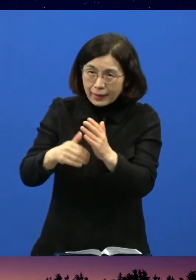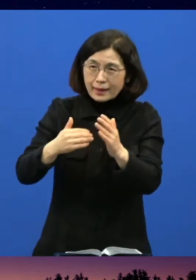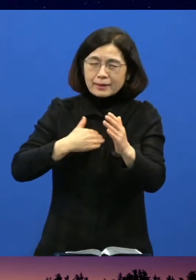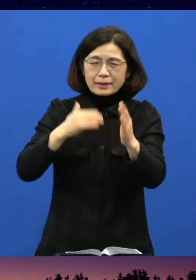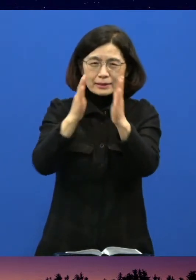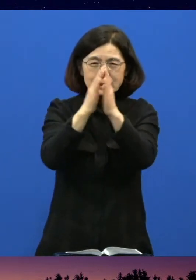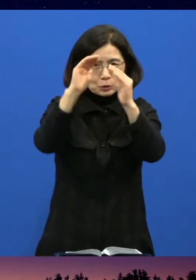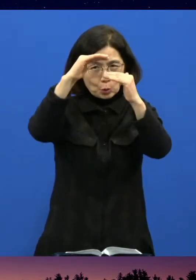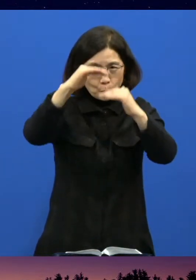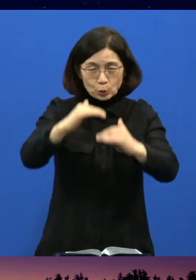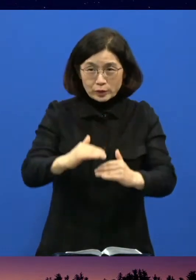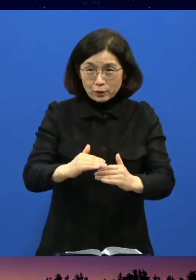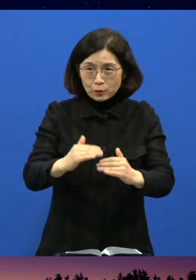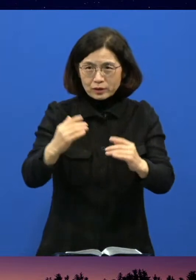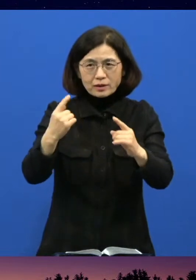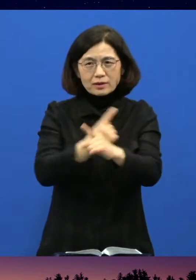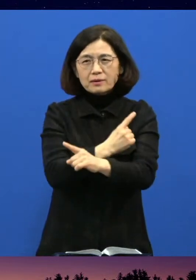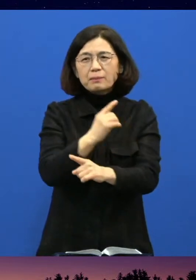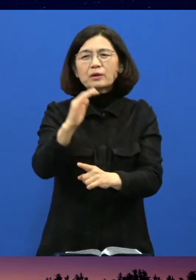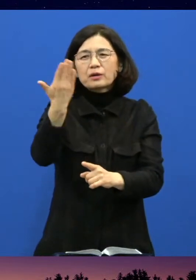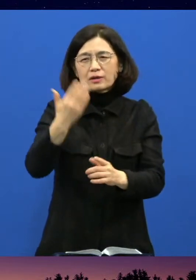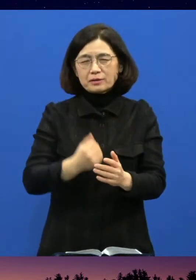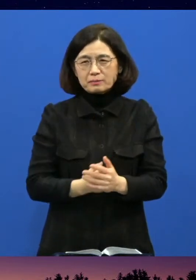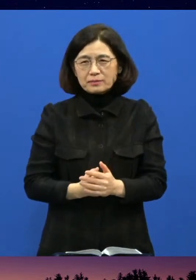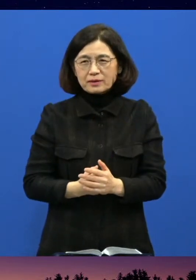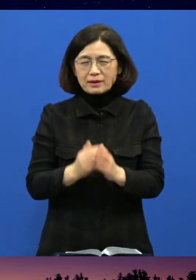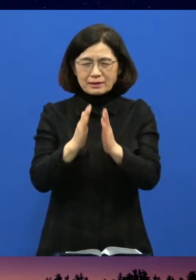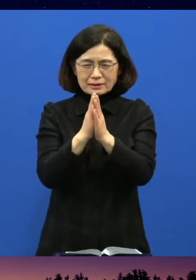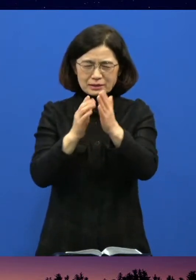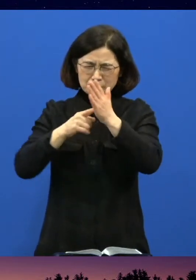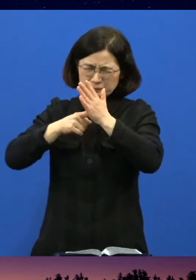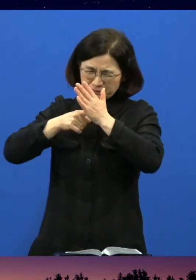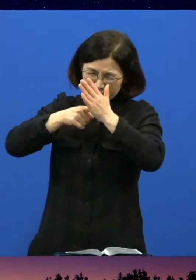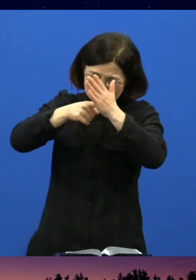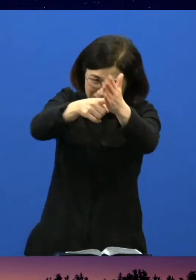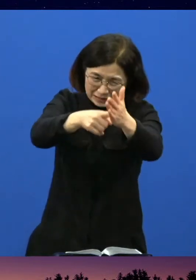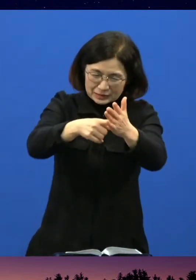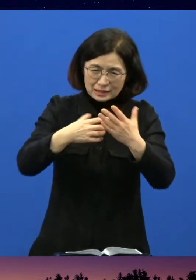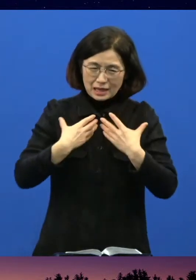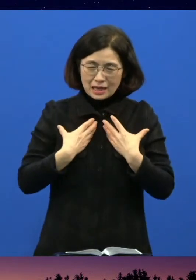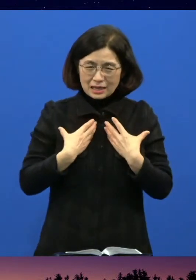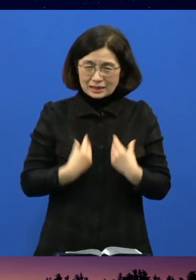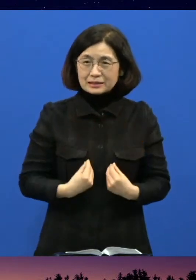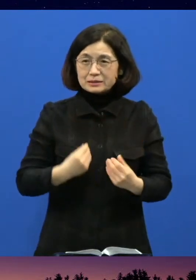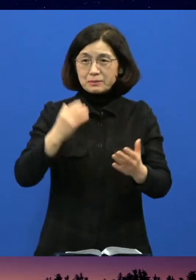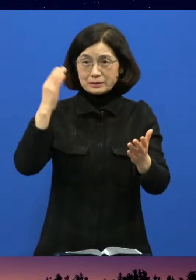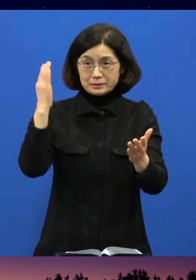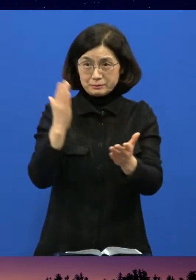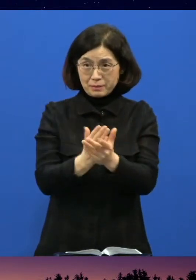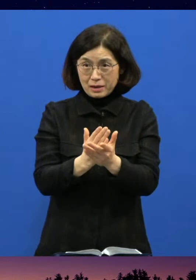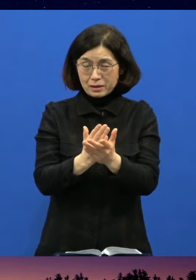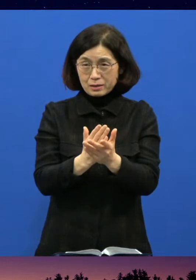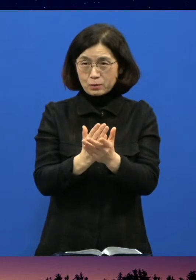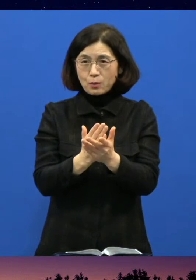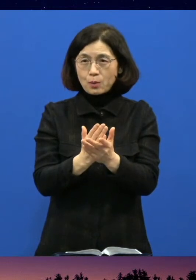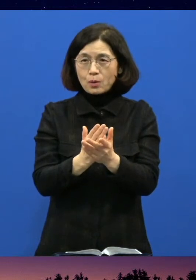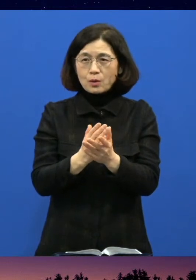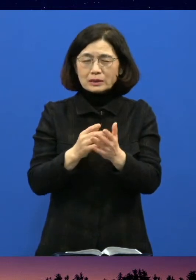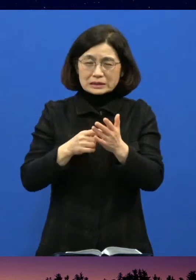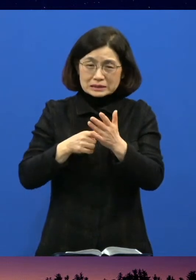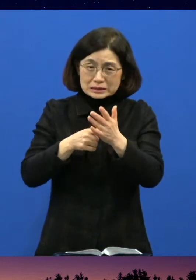무엇보다 우리가 이렇게 끈질기게 낙심하지 않고 기도해야 될 이유가 있어요. 우리가 기다리는